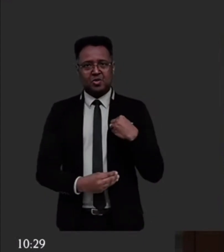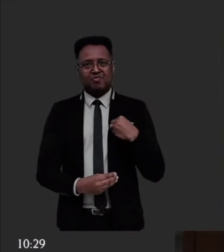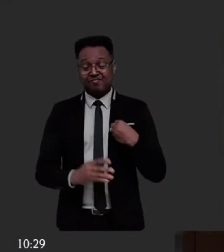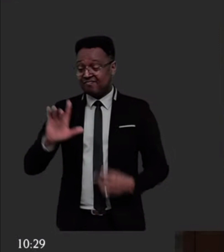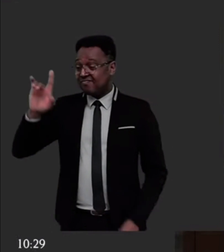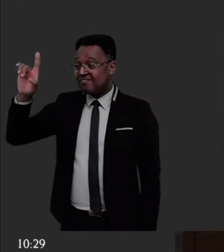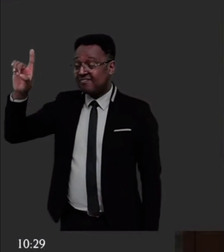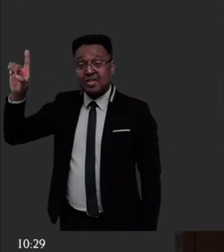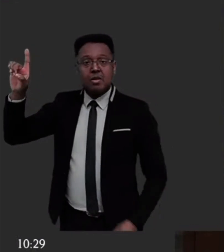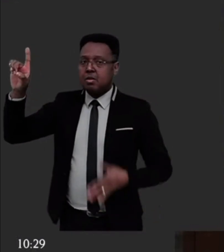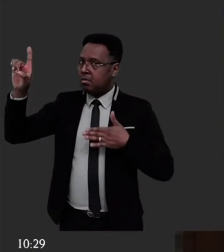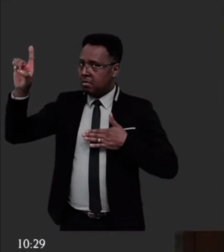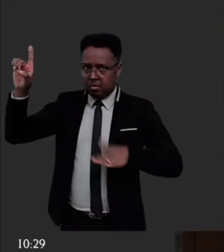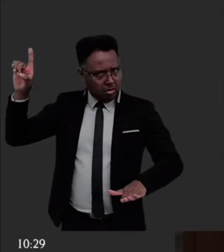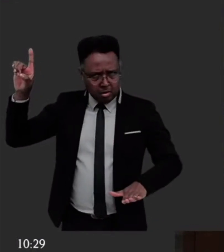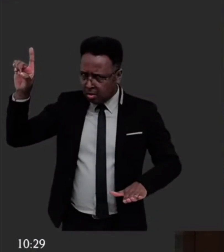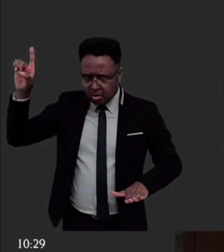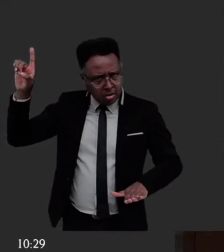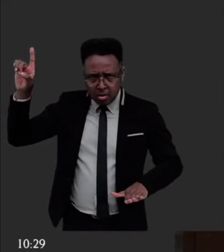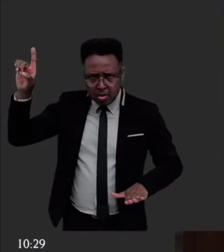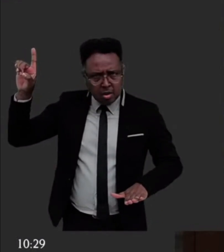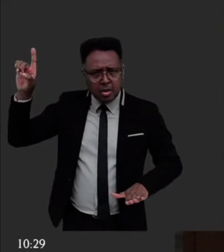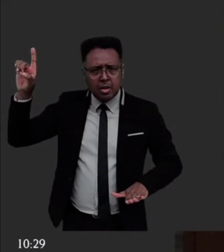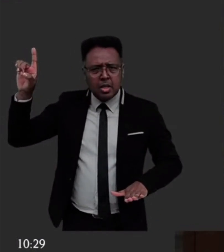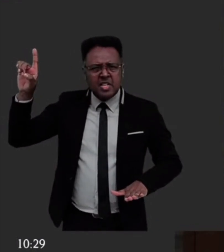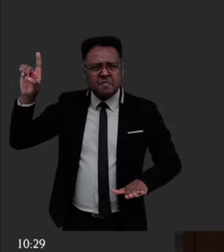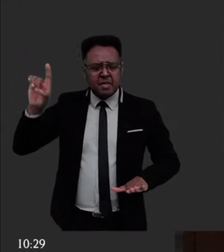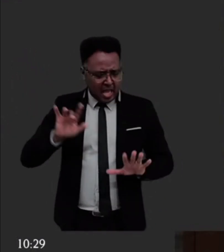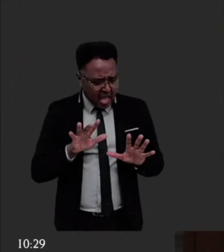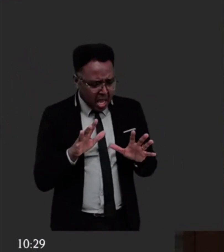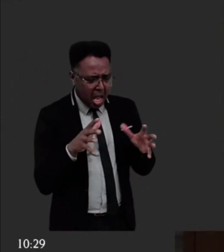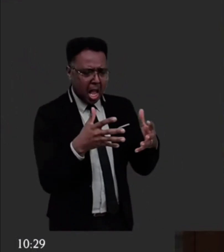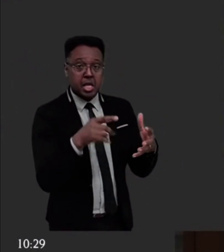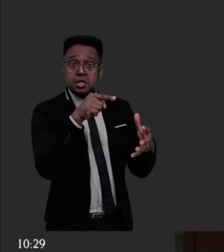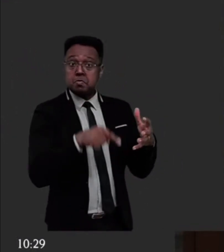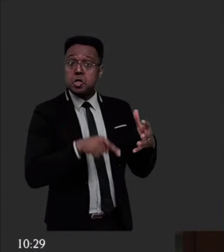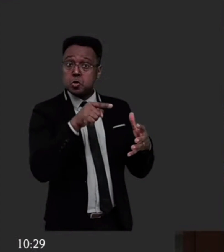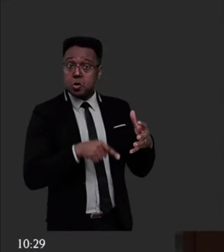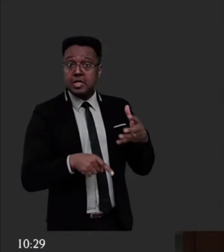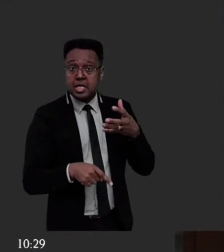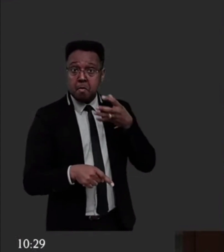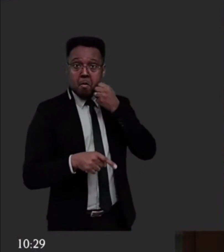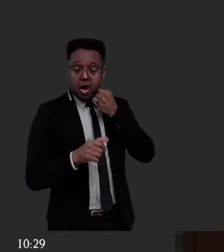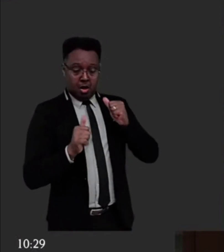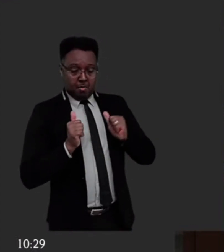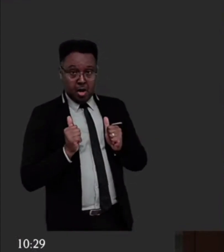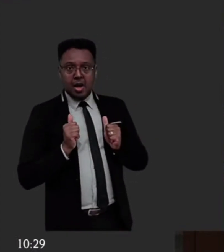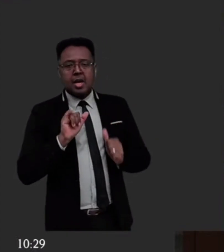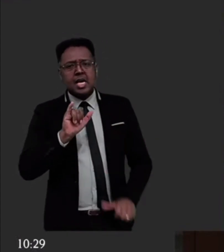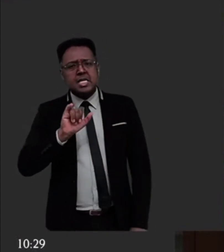Deus. Acerca destes, Isaías, no capítulo 56, versículo 10, clamava